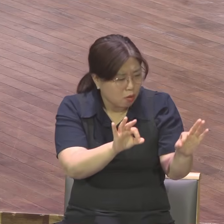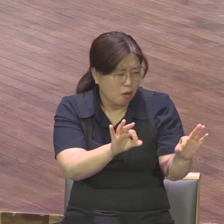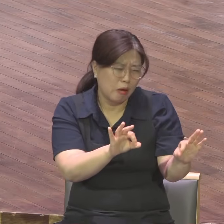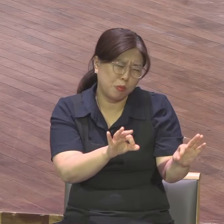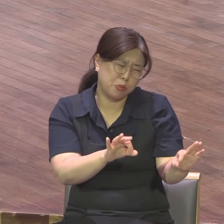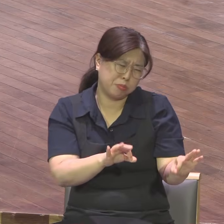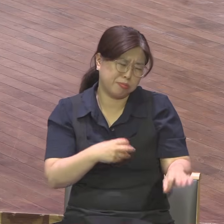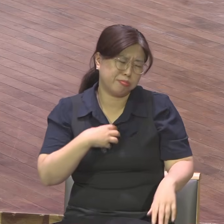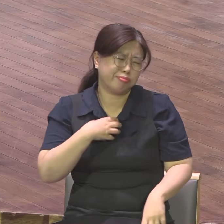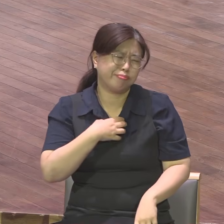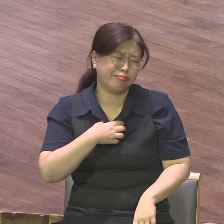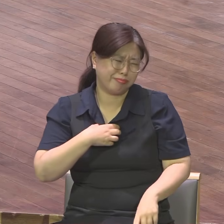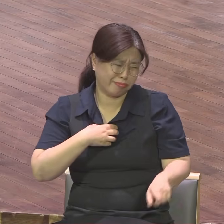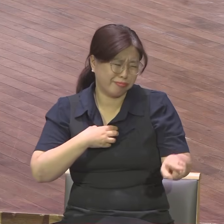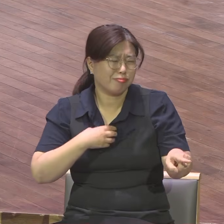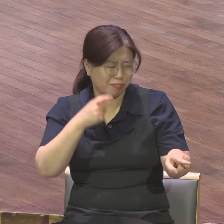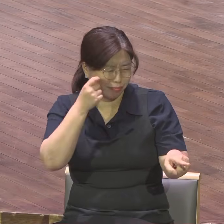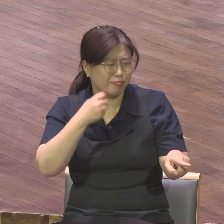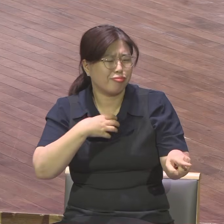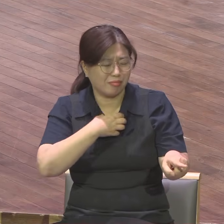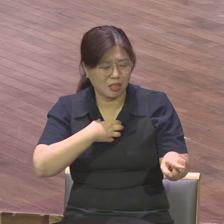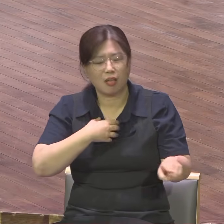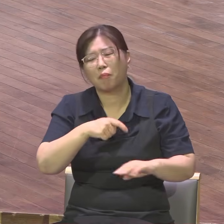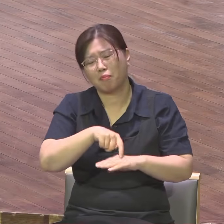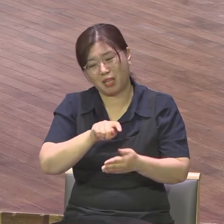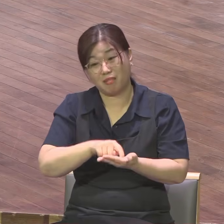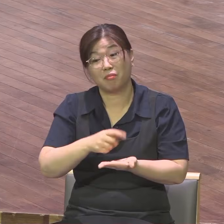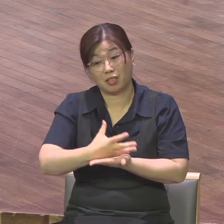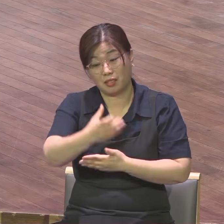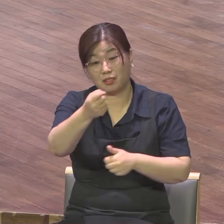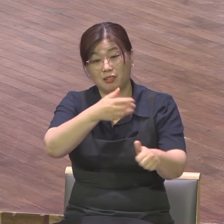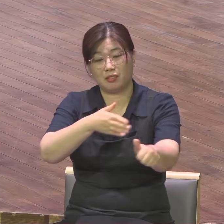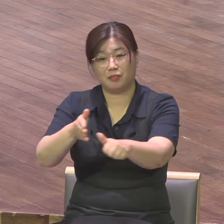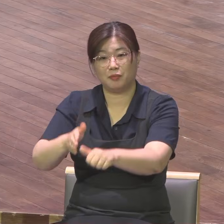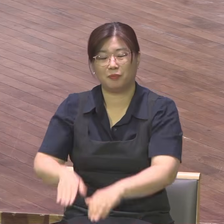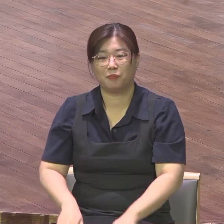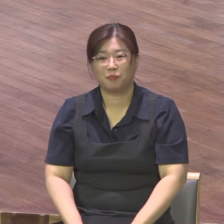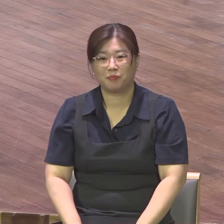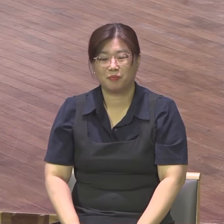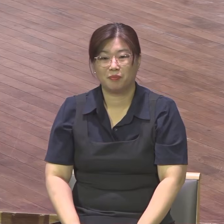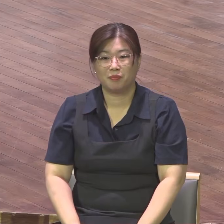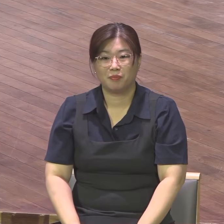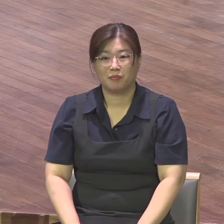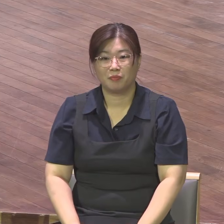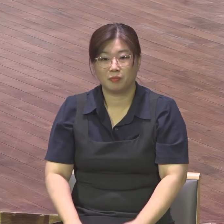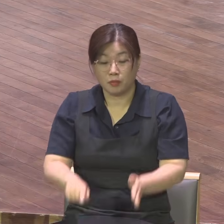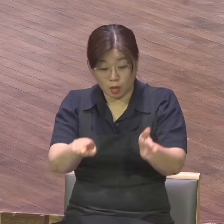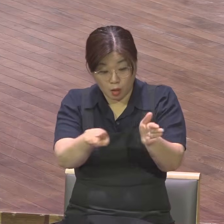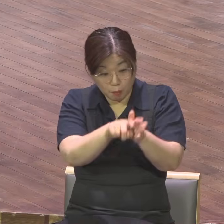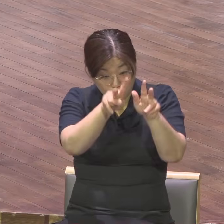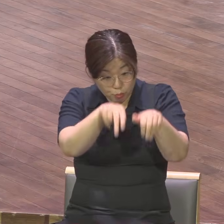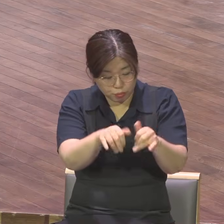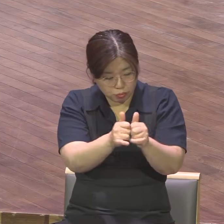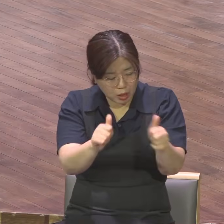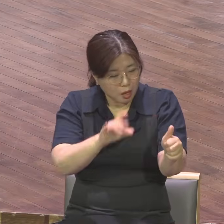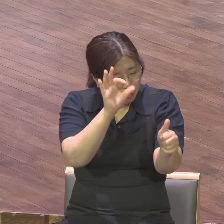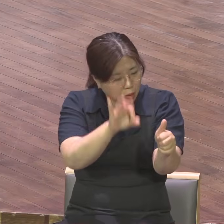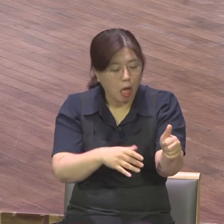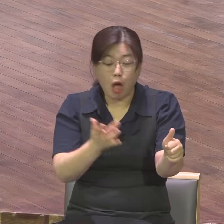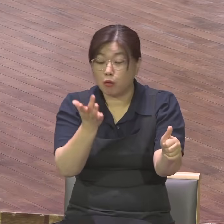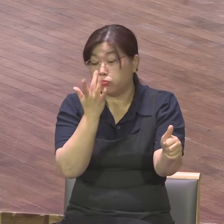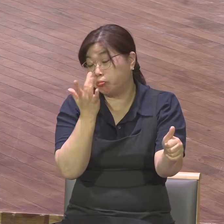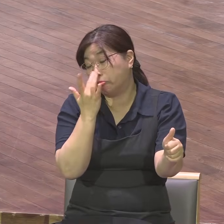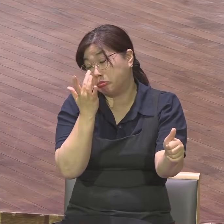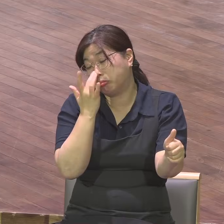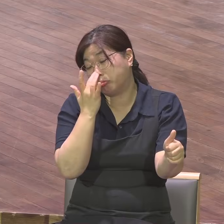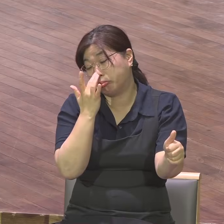현장을 향한 뭐요? 현장을 향한 불신자를 향한 나의 뭐요? 애가가 있어야 돼. 나의 애가. 나의